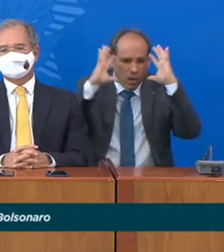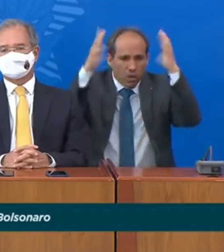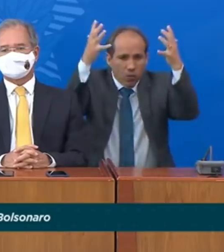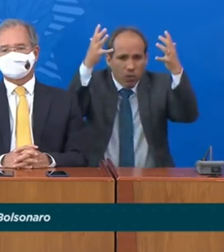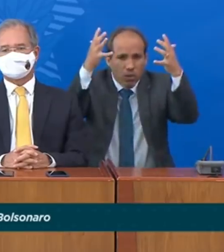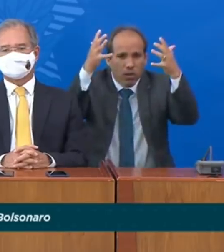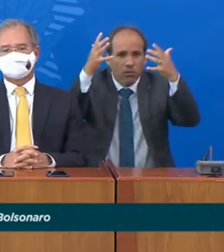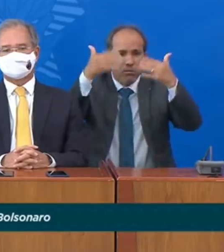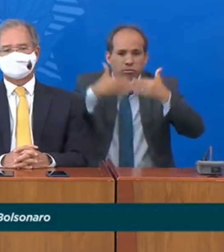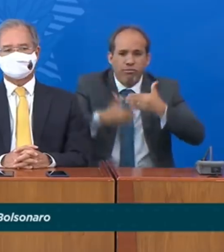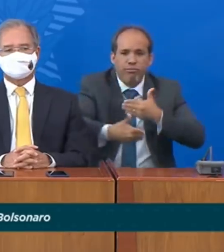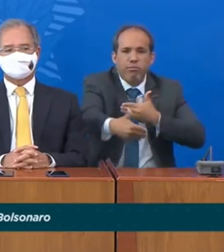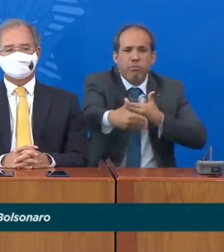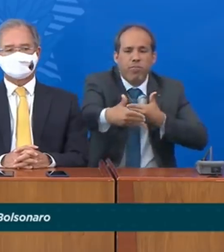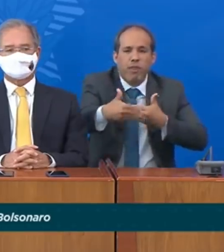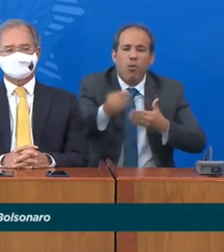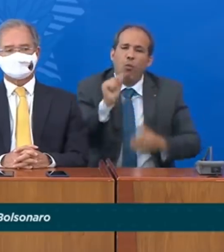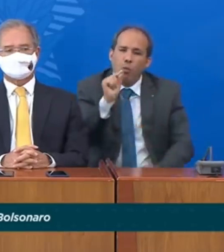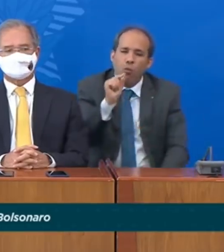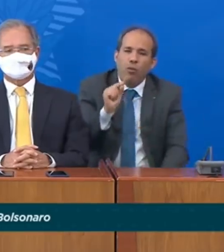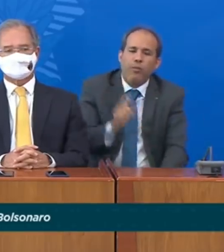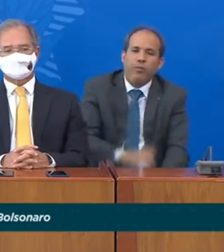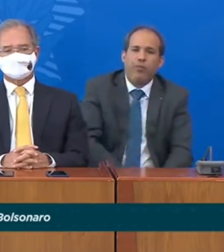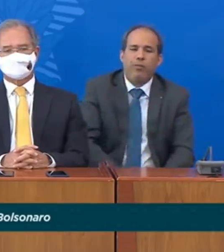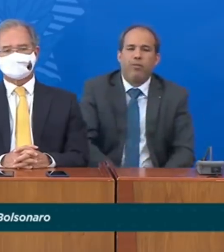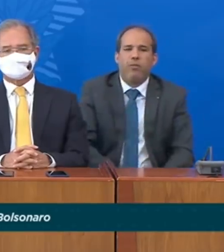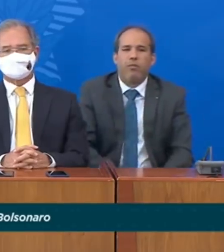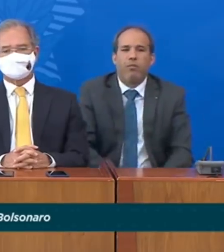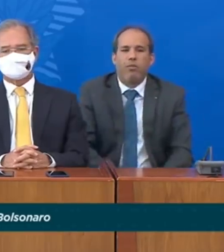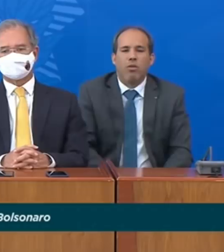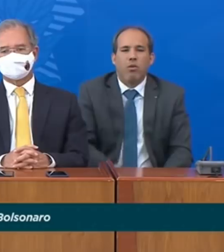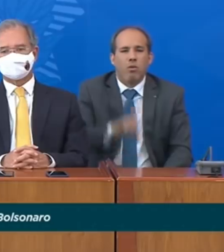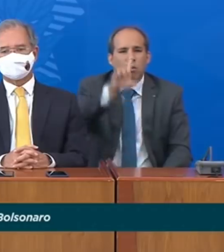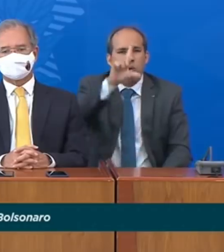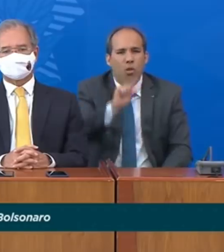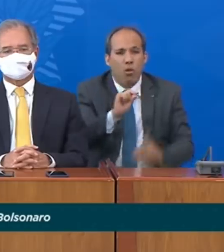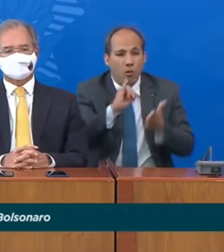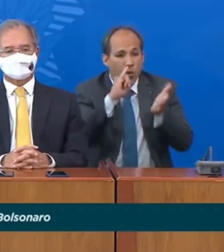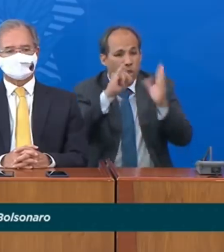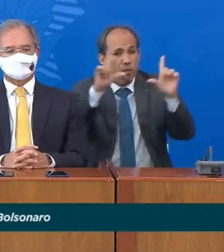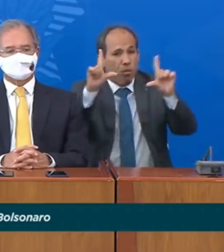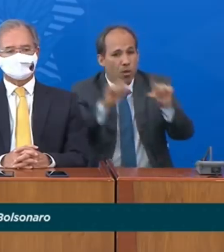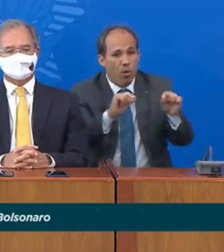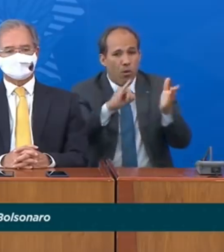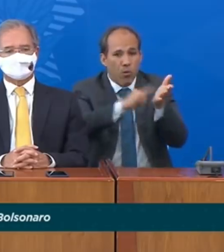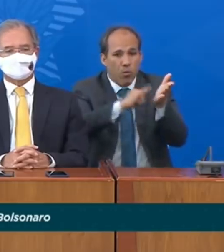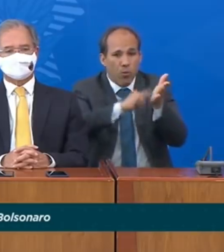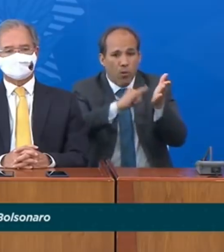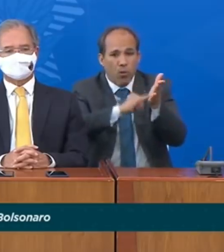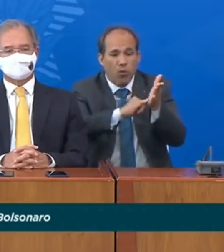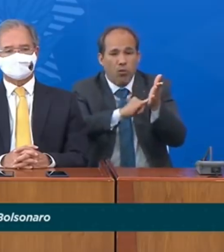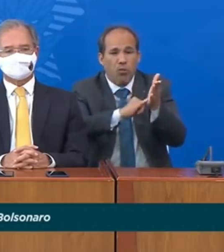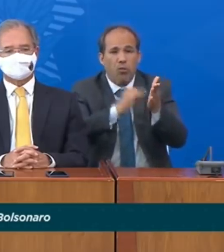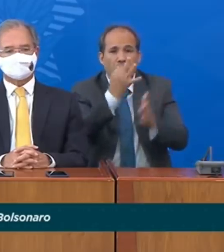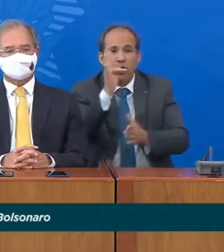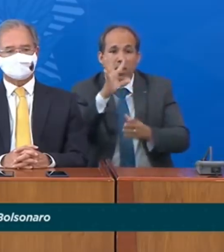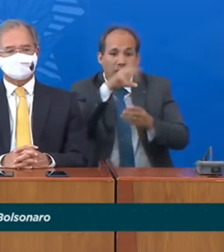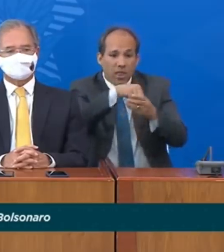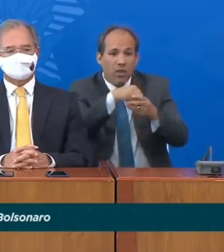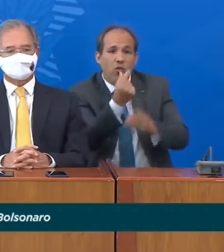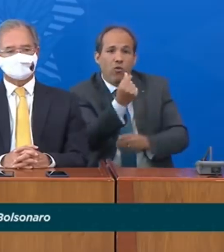sua frente. Reduzir os impostos federais em cima do combustível. Quanto